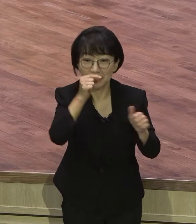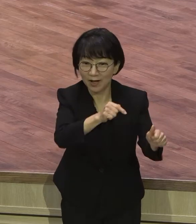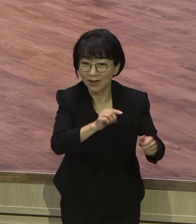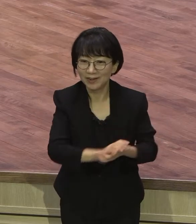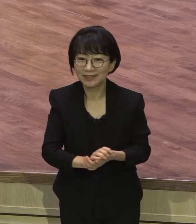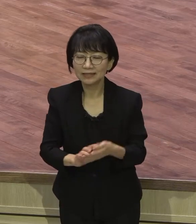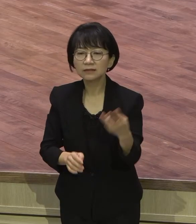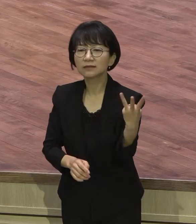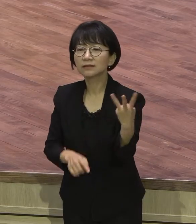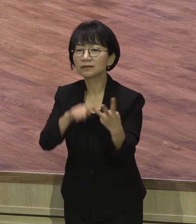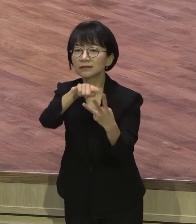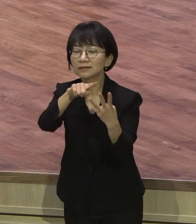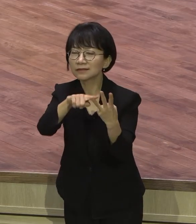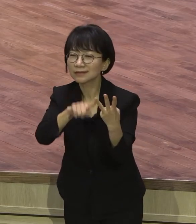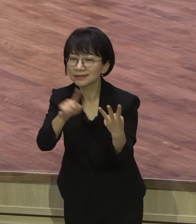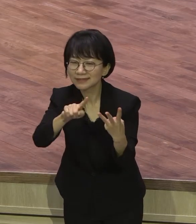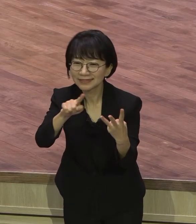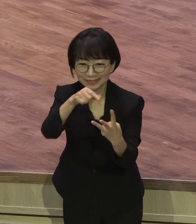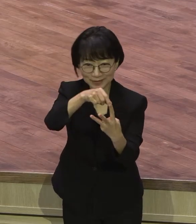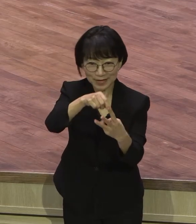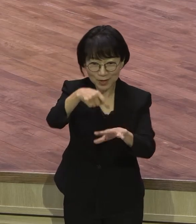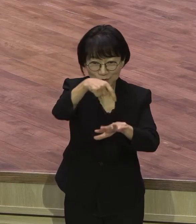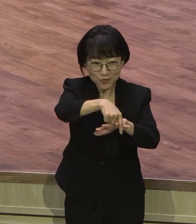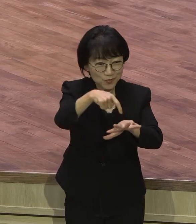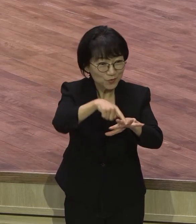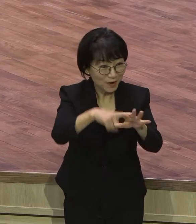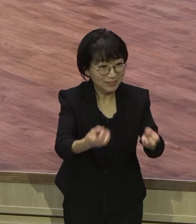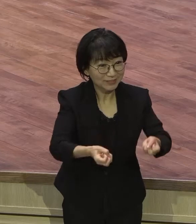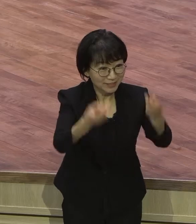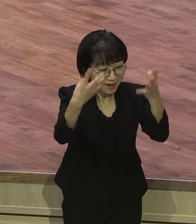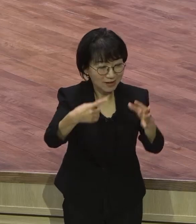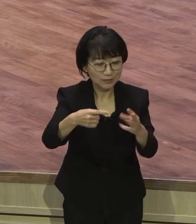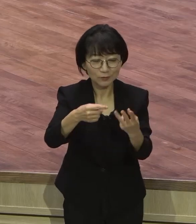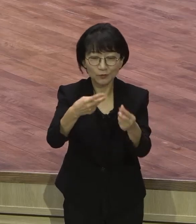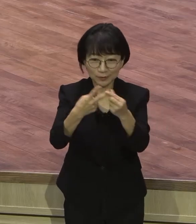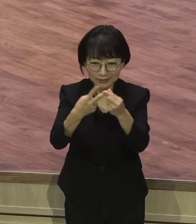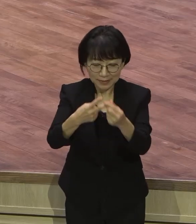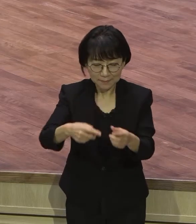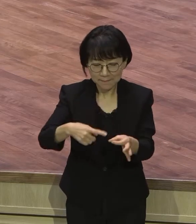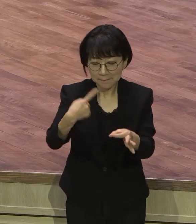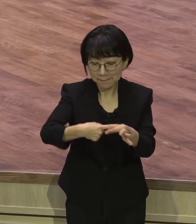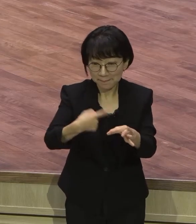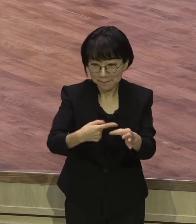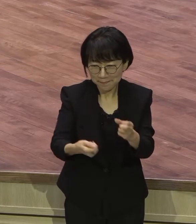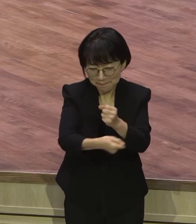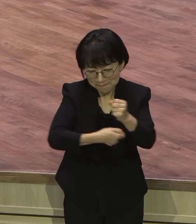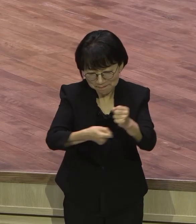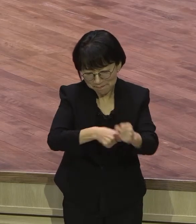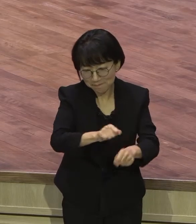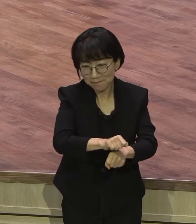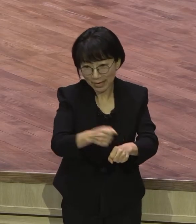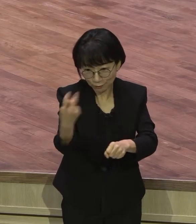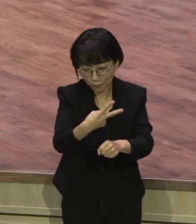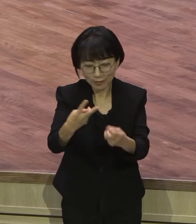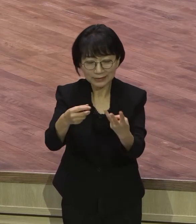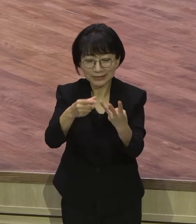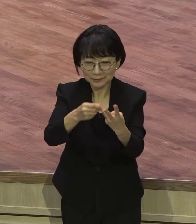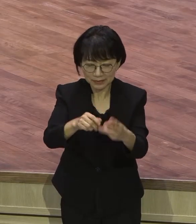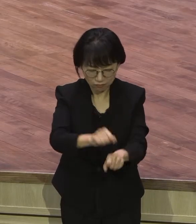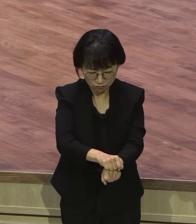말씀했어요. 세 번 절기가 뭐냐, 유월절, 맥추절, 수장절, 이 세 절기입니다.